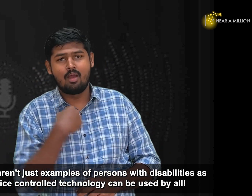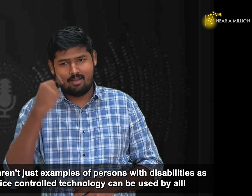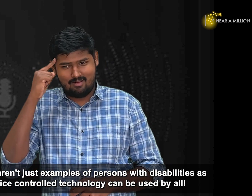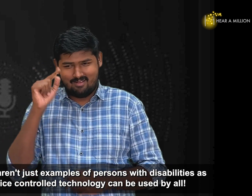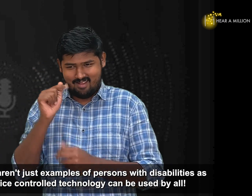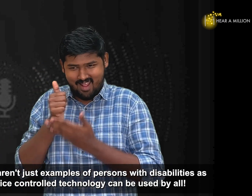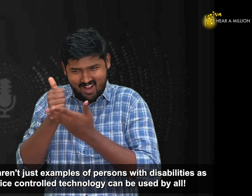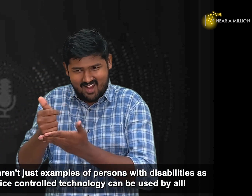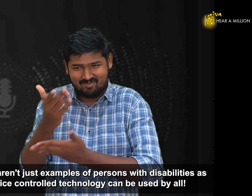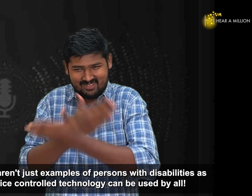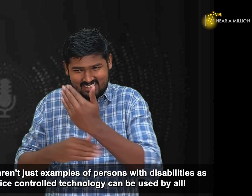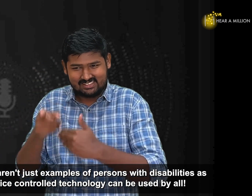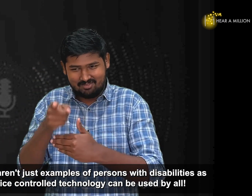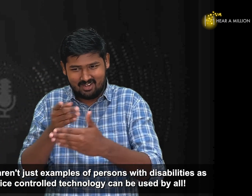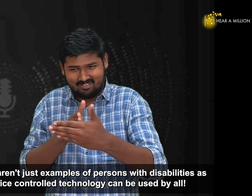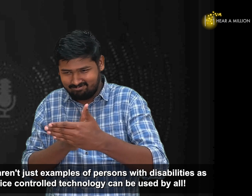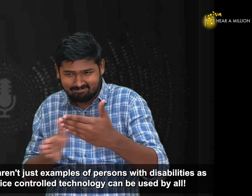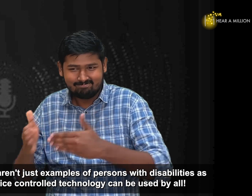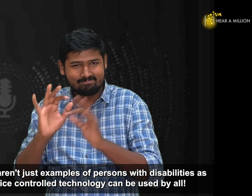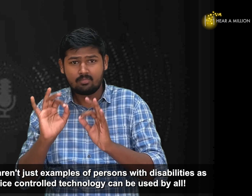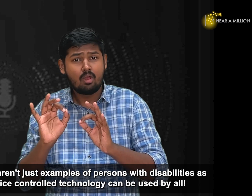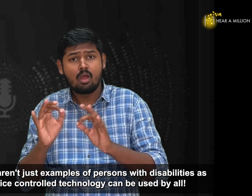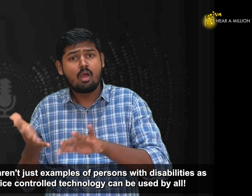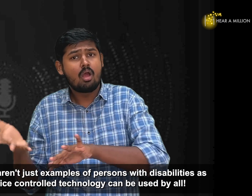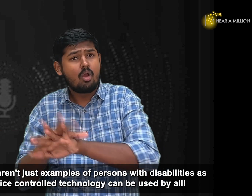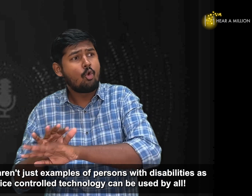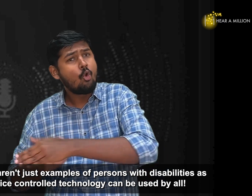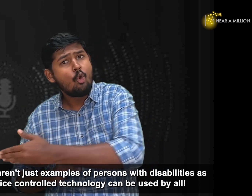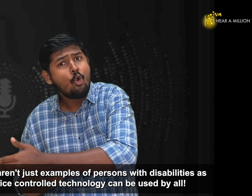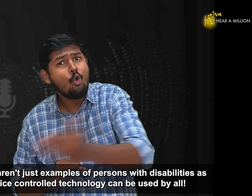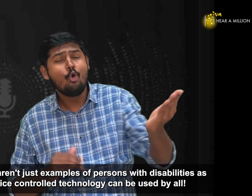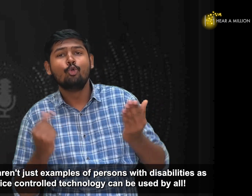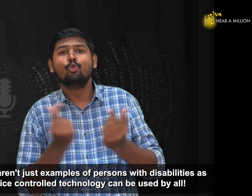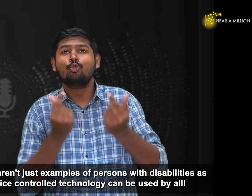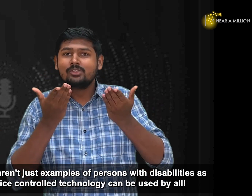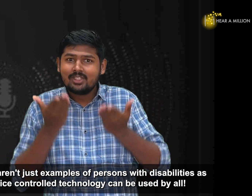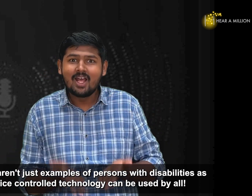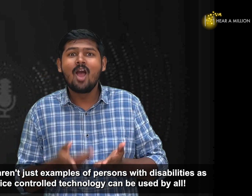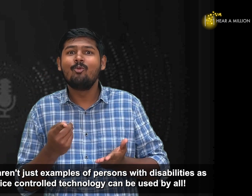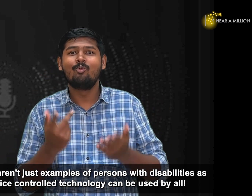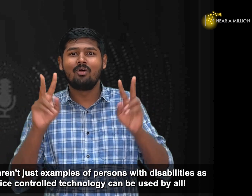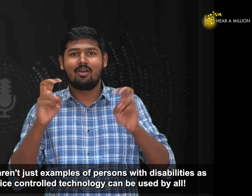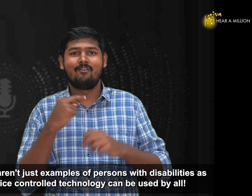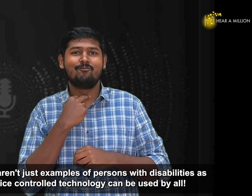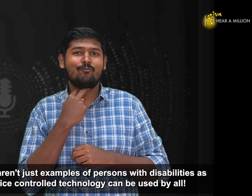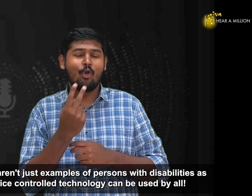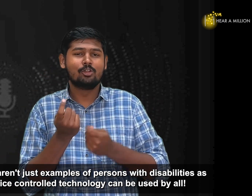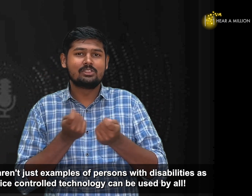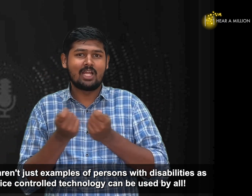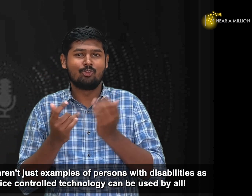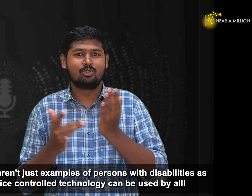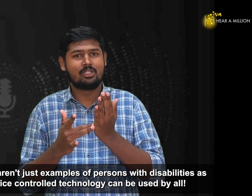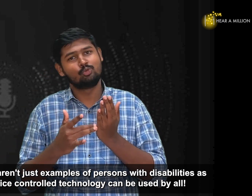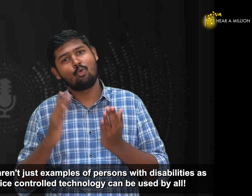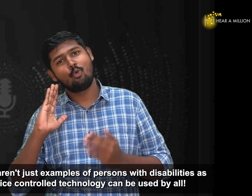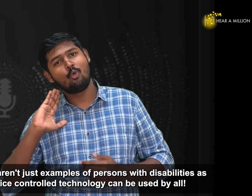उदाहरण नहीं है, क्योंकि वॉइस कंट्रोल्ड टेक्नोलॉजी का उपयोग सभी द्वारा किया जा सकता है।